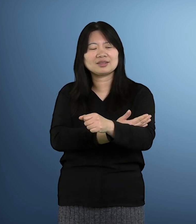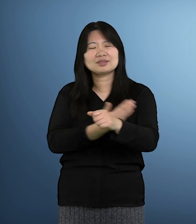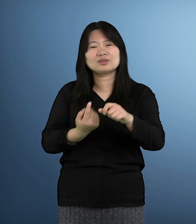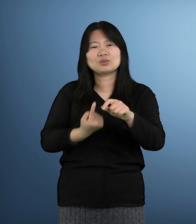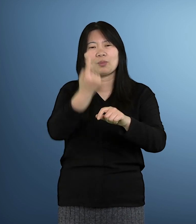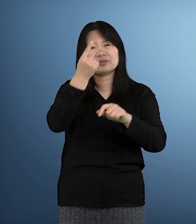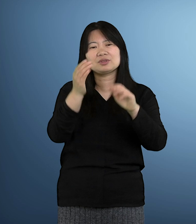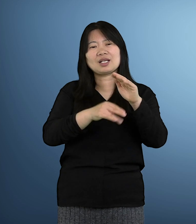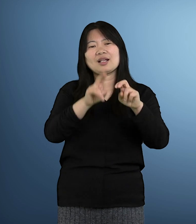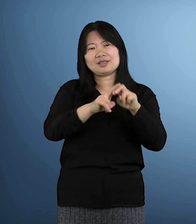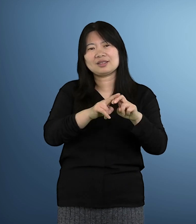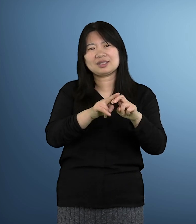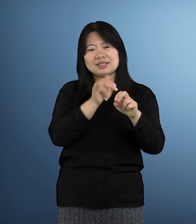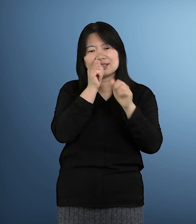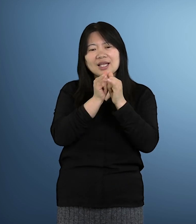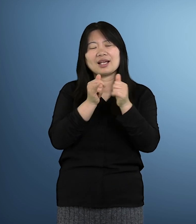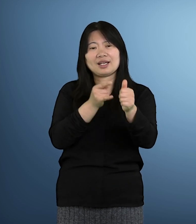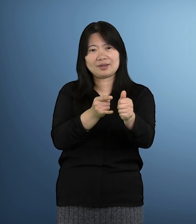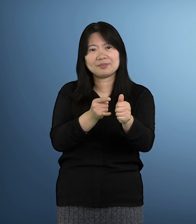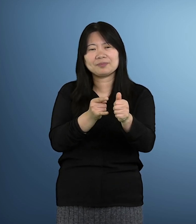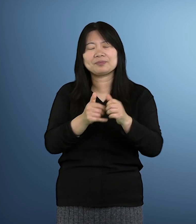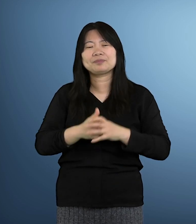관료들입니다.